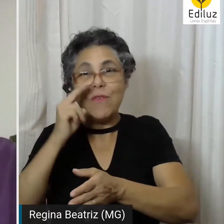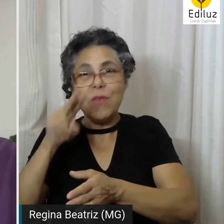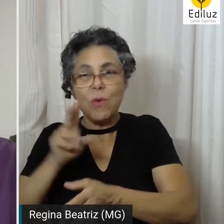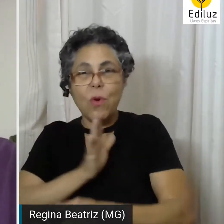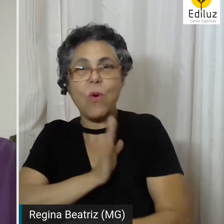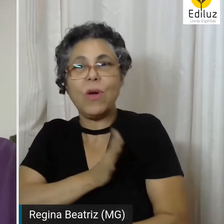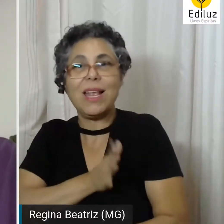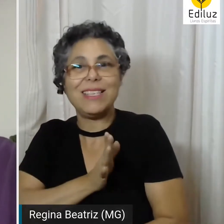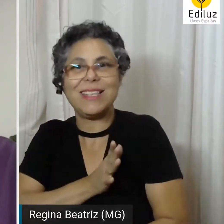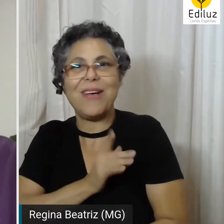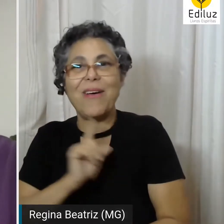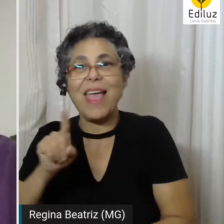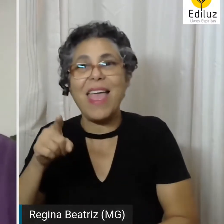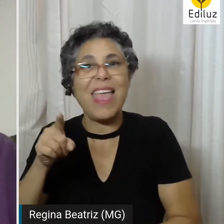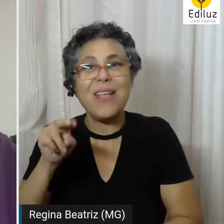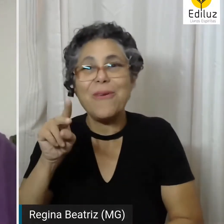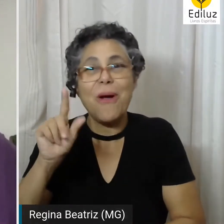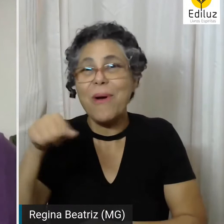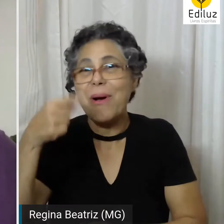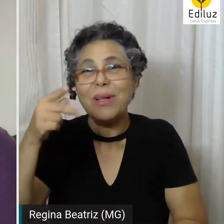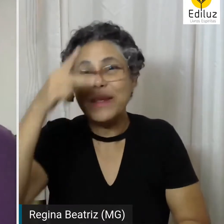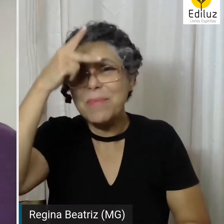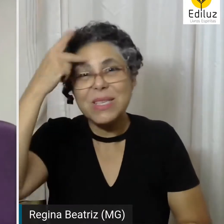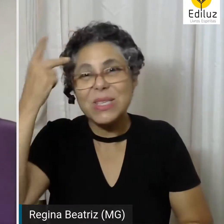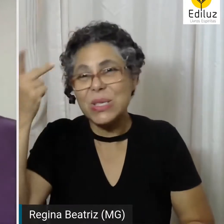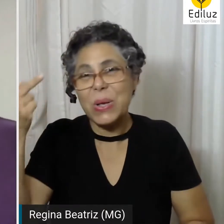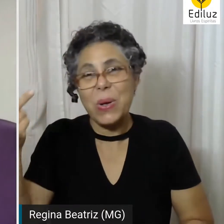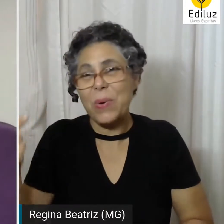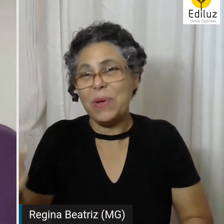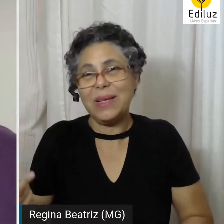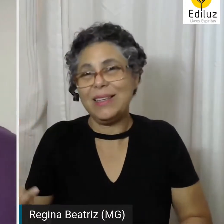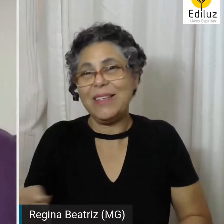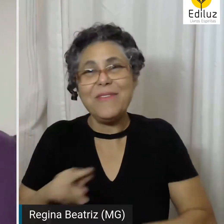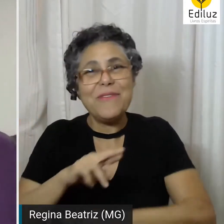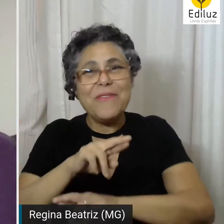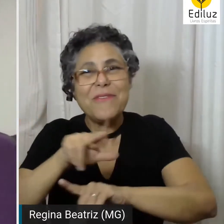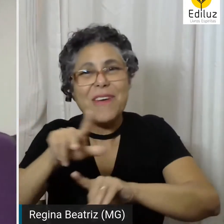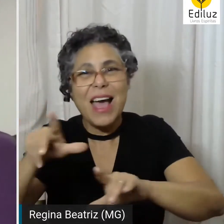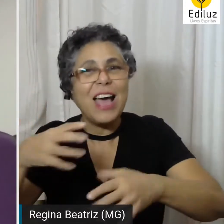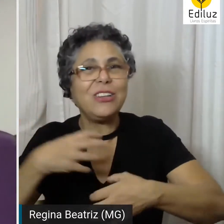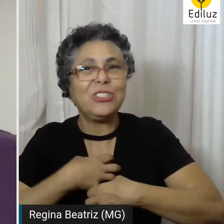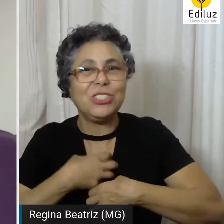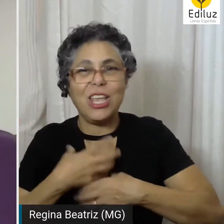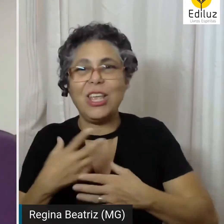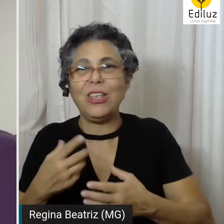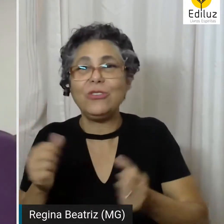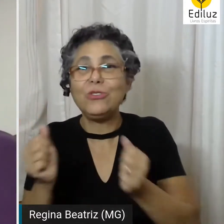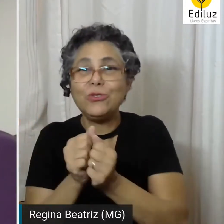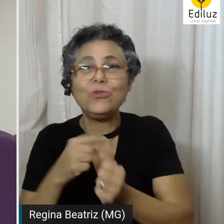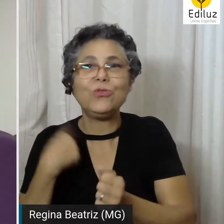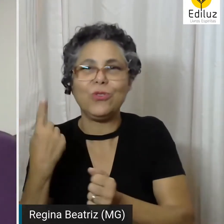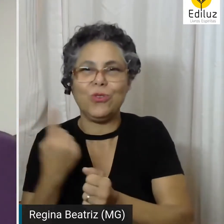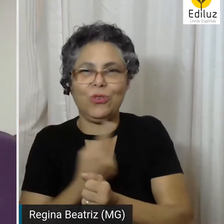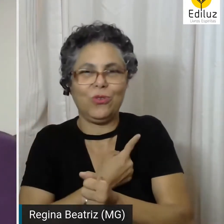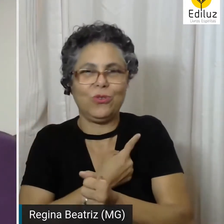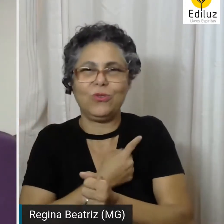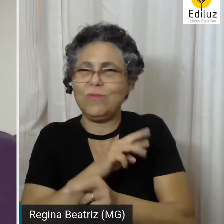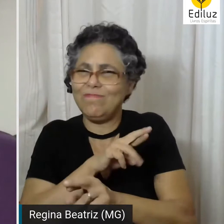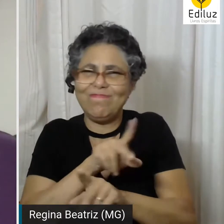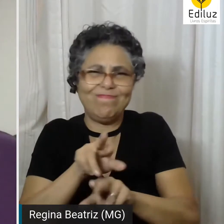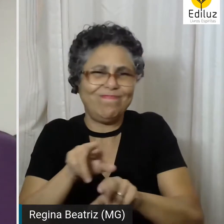nós, em diversas formas de relacionamento conosco, nas mais diversas